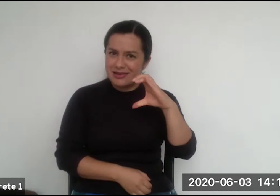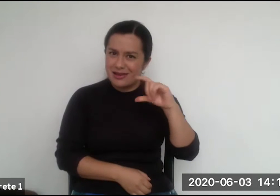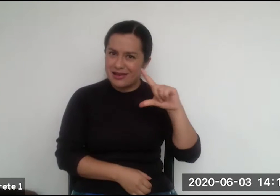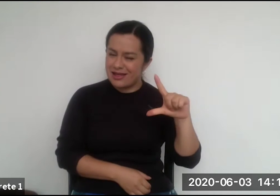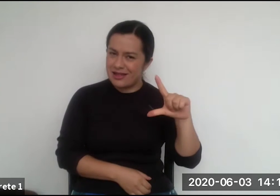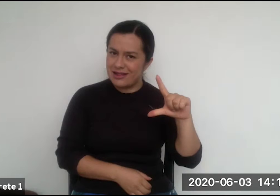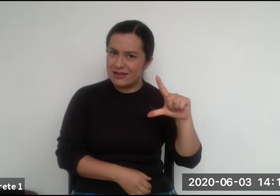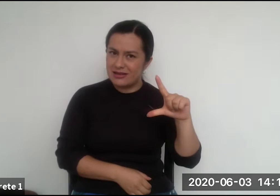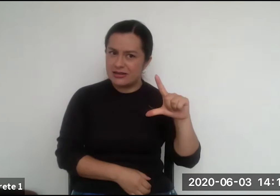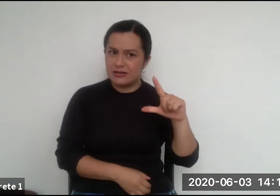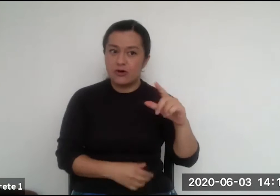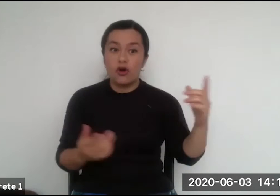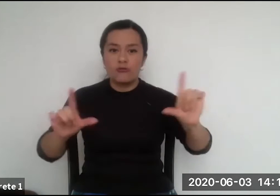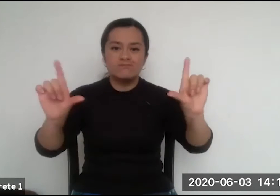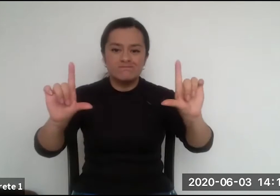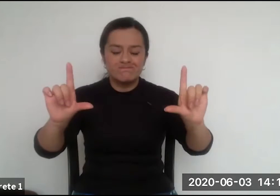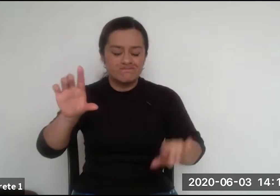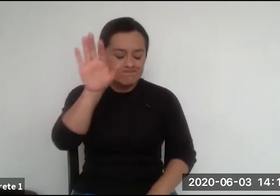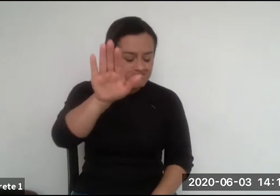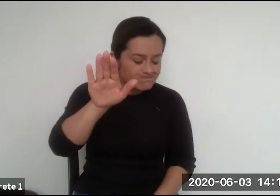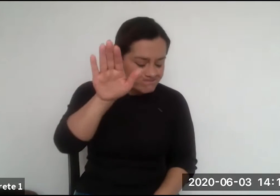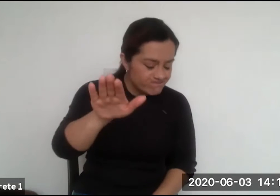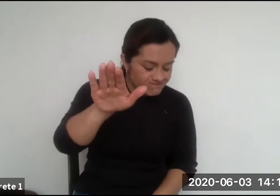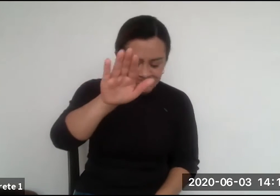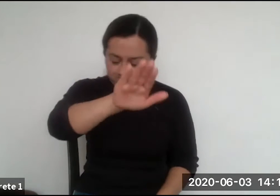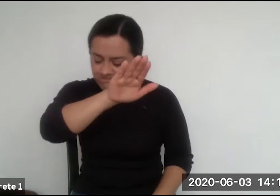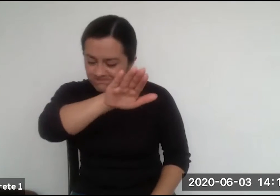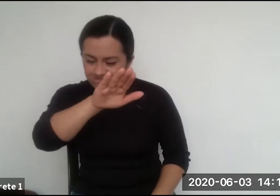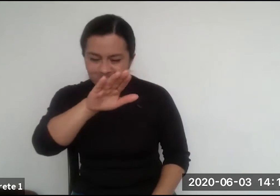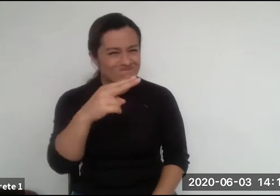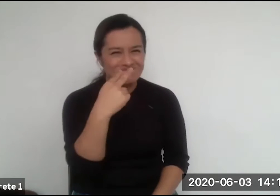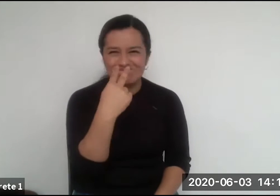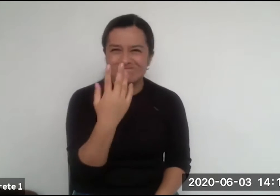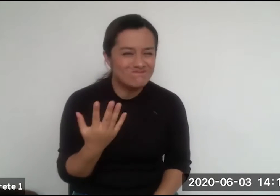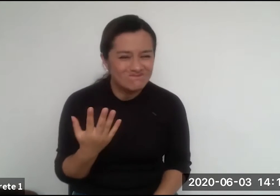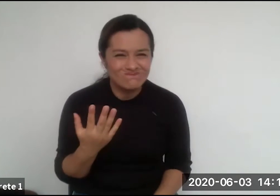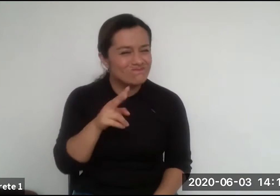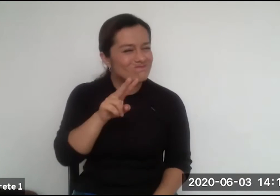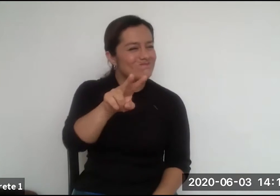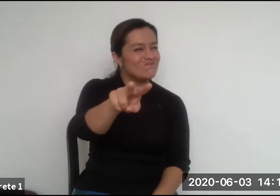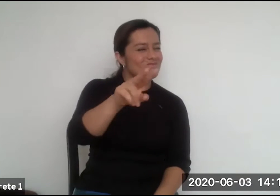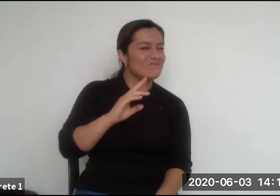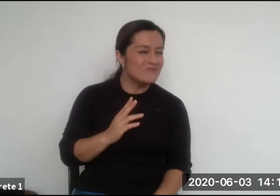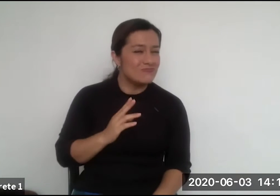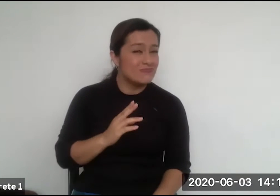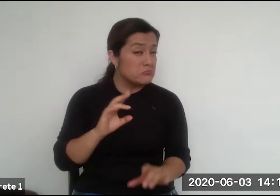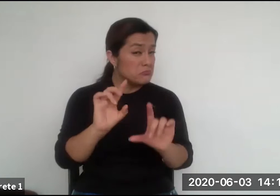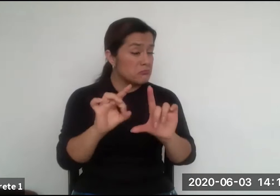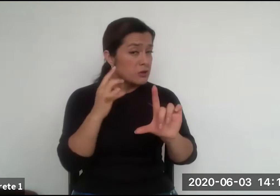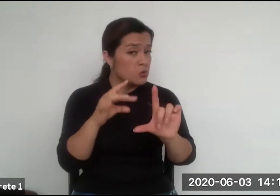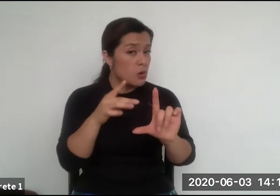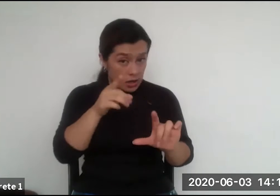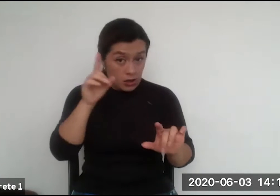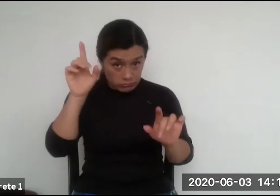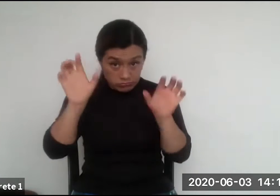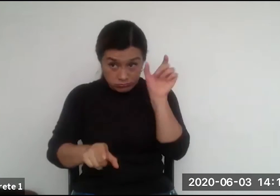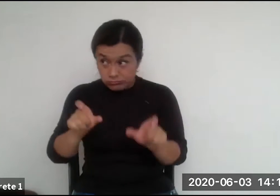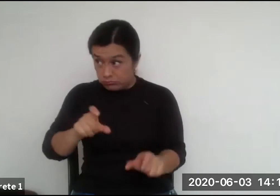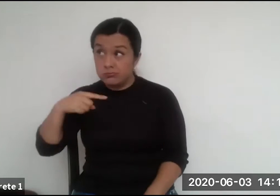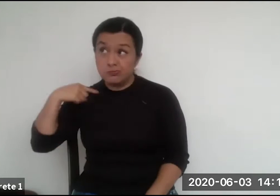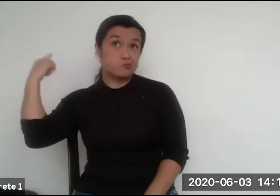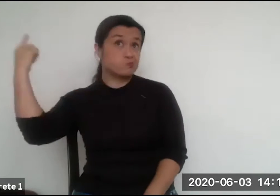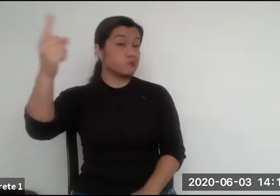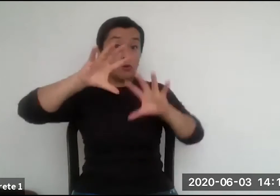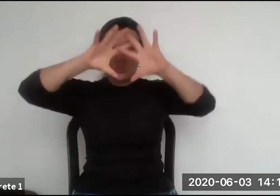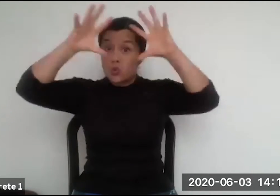desde las pantallas, ¿no? Y además que es una virtualidad en donde no todas las personas acceden a internet, ¿no? También aquí